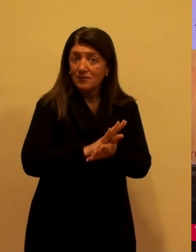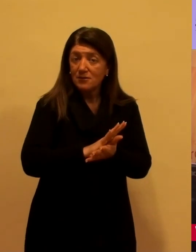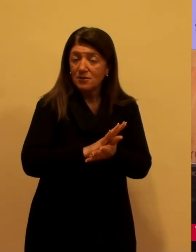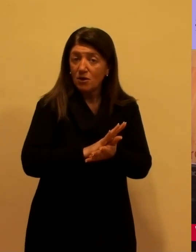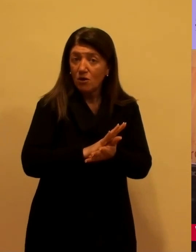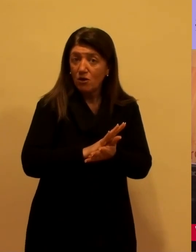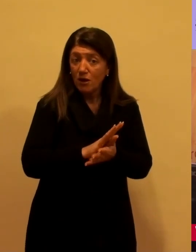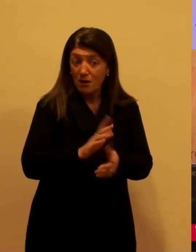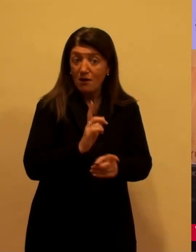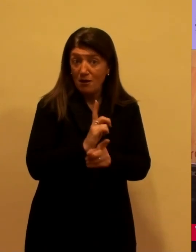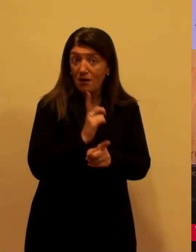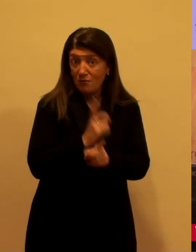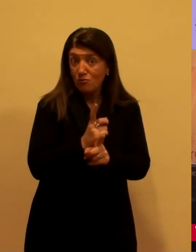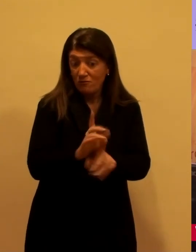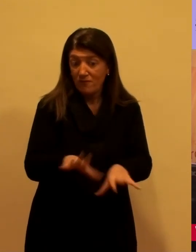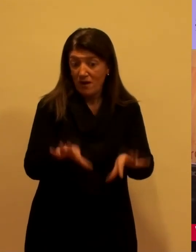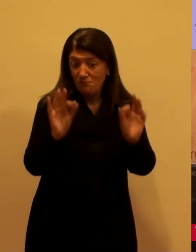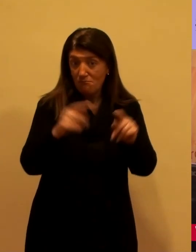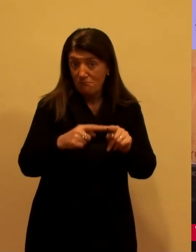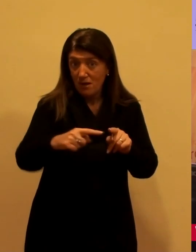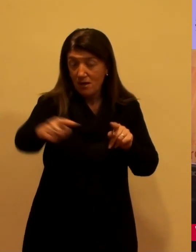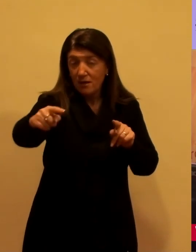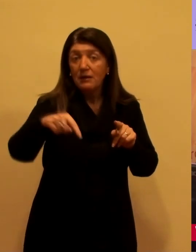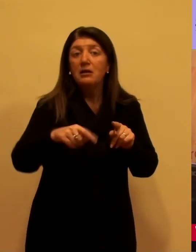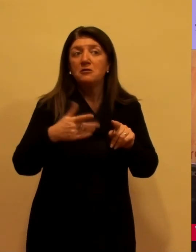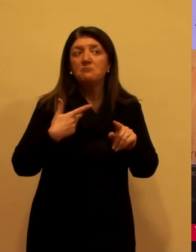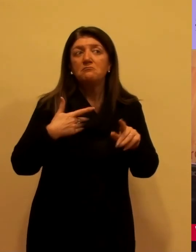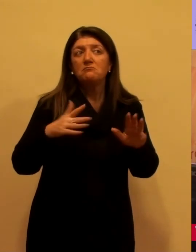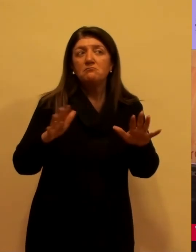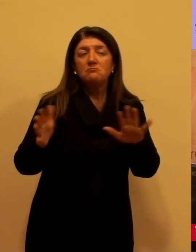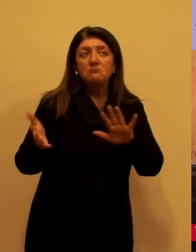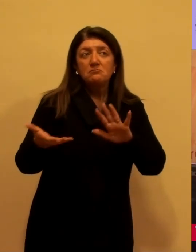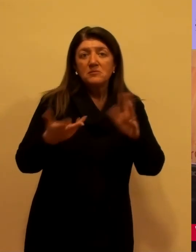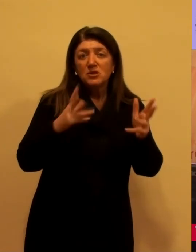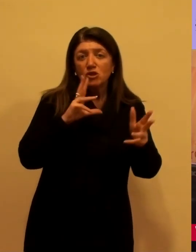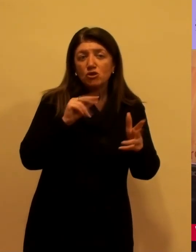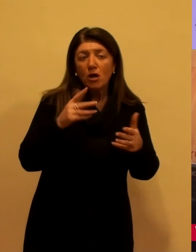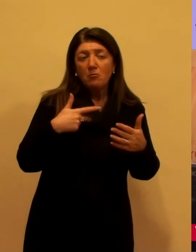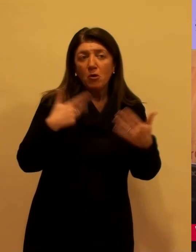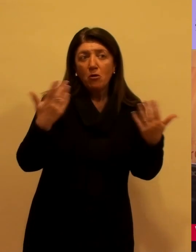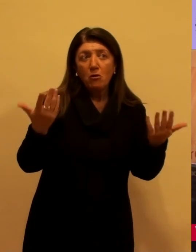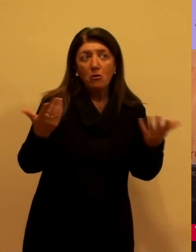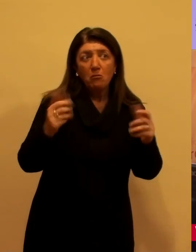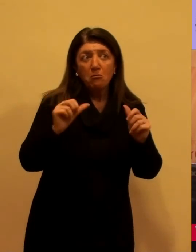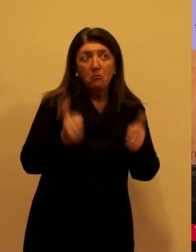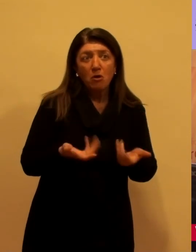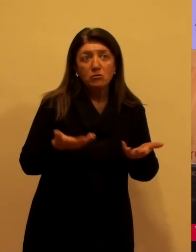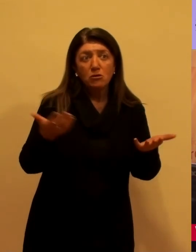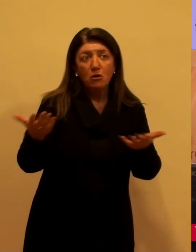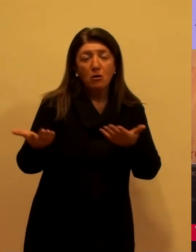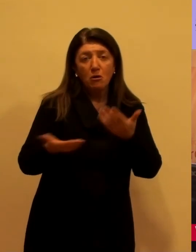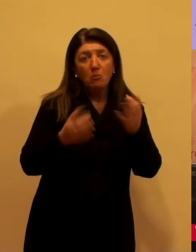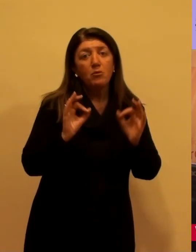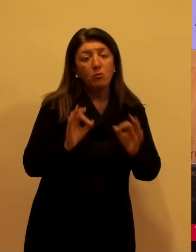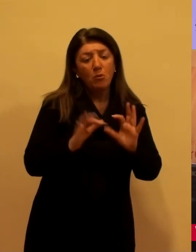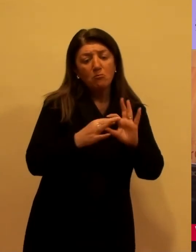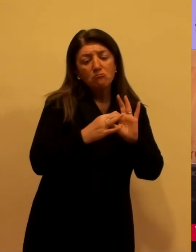E abbiamo avuto modo, diciamo, in maniera così